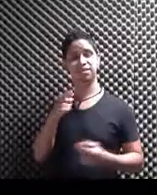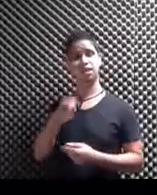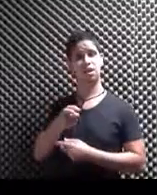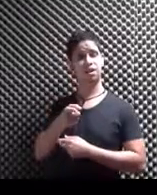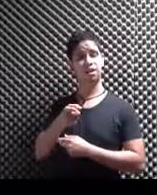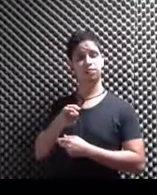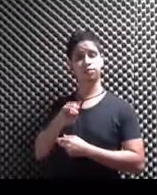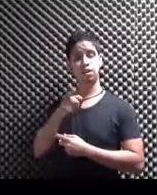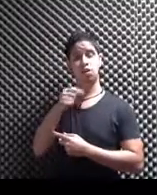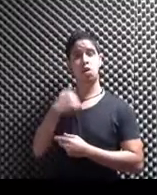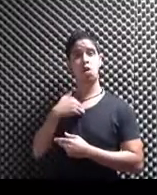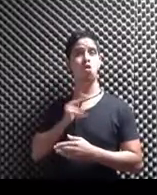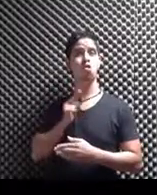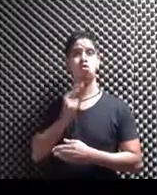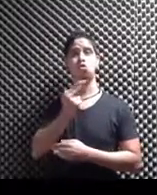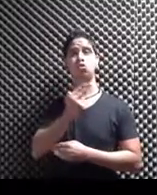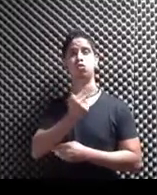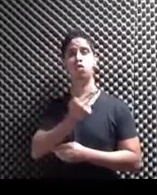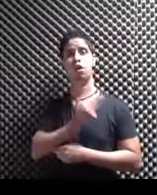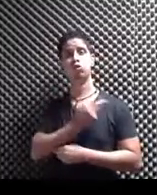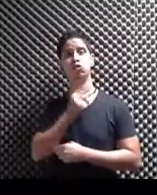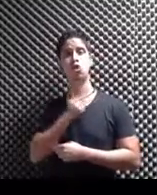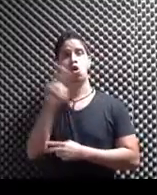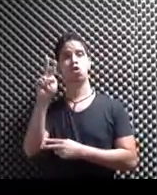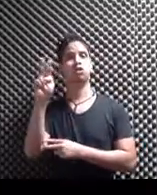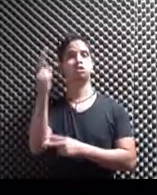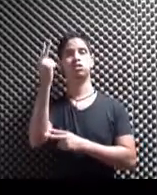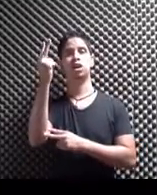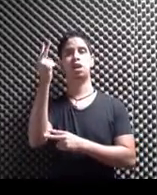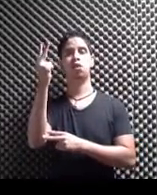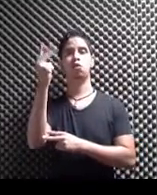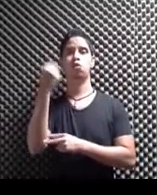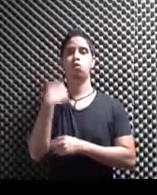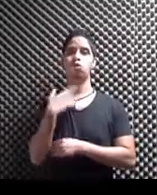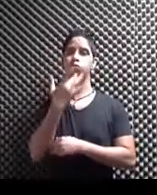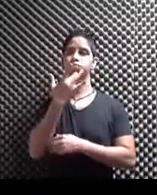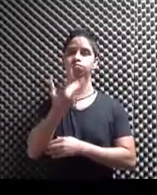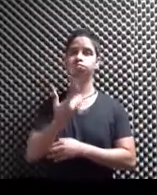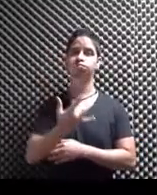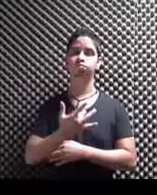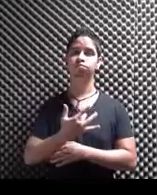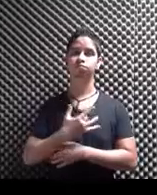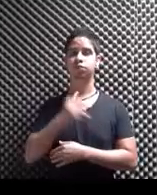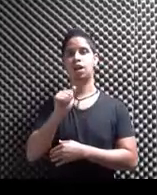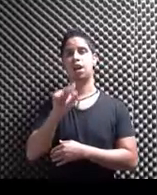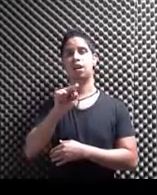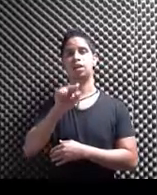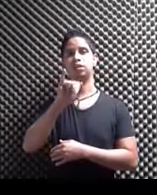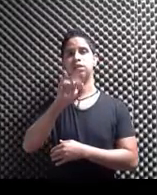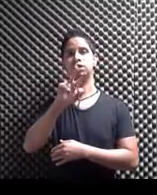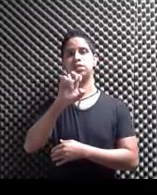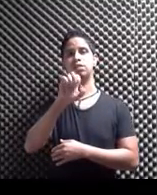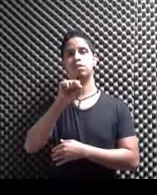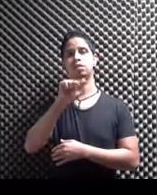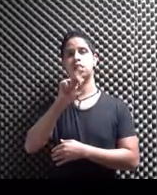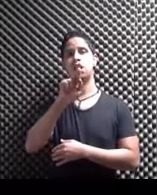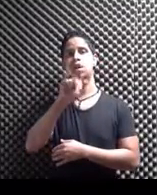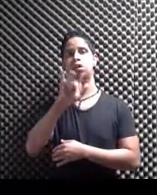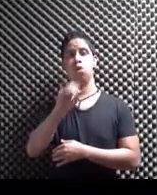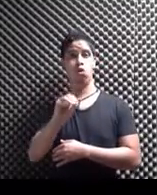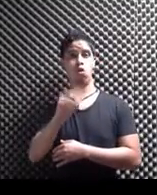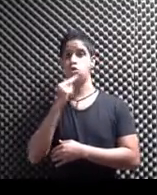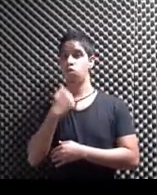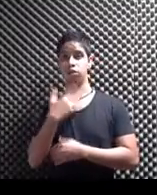Este es nuestro segundo aniversario. Con Z. O que no es despedida de año. Realmente